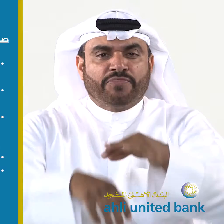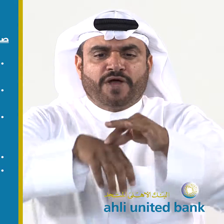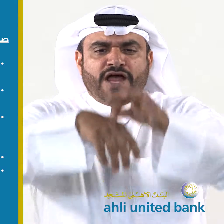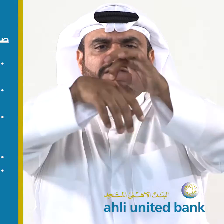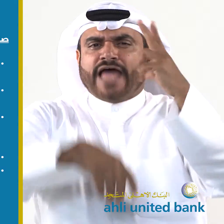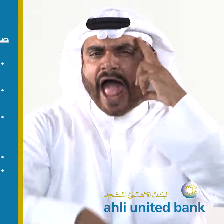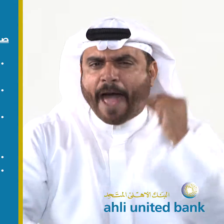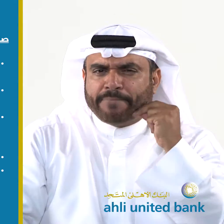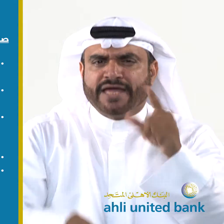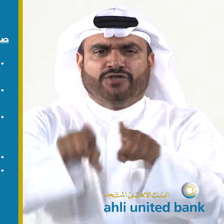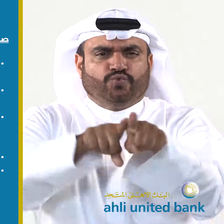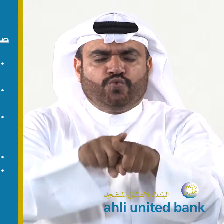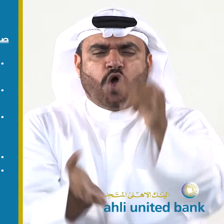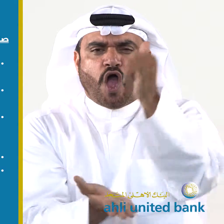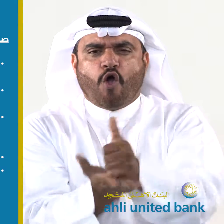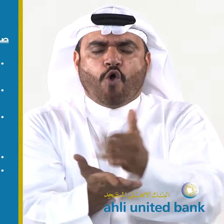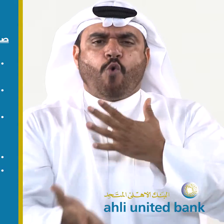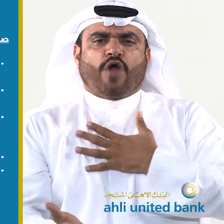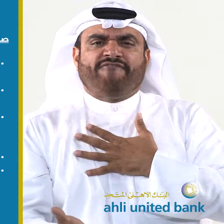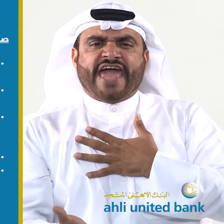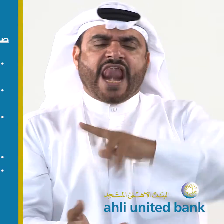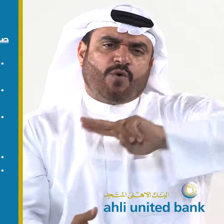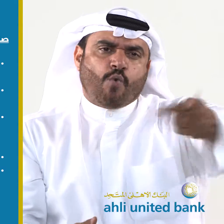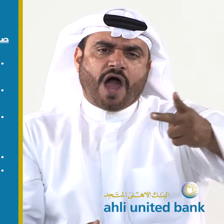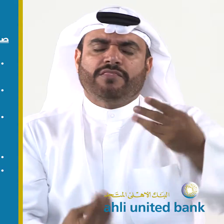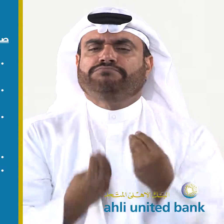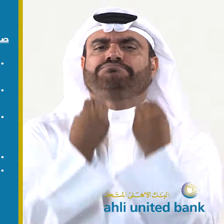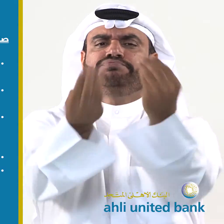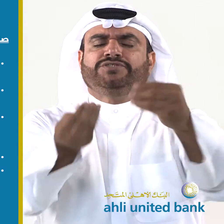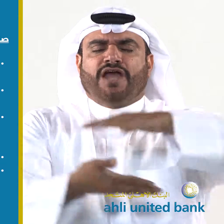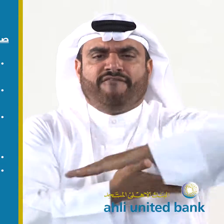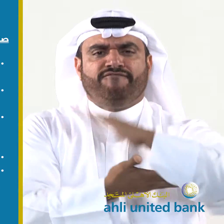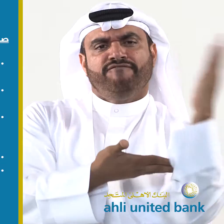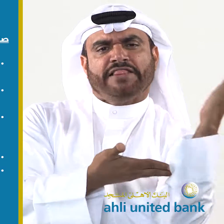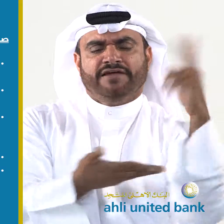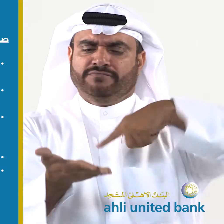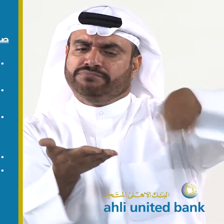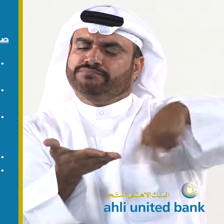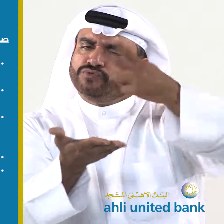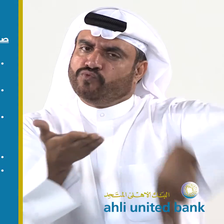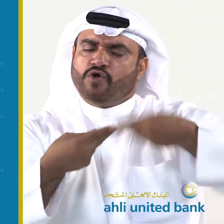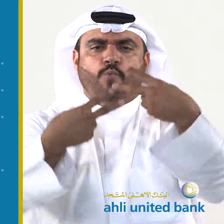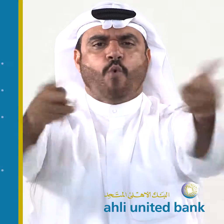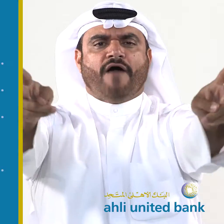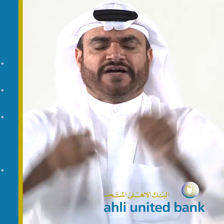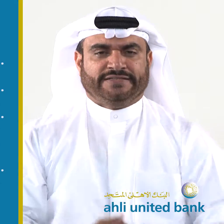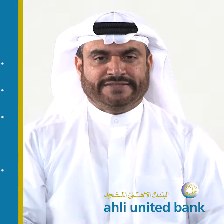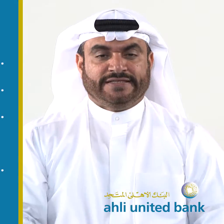آخر، وكيل، مفوض، ومنحه صلاحية فتح صندوق الأمانات. هي صناديق